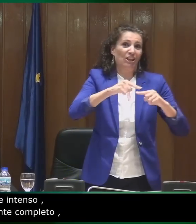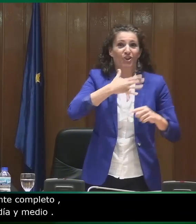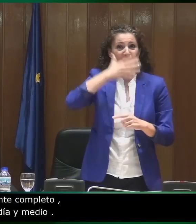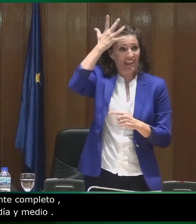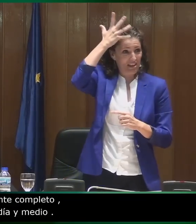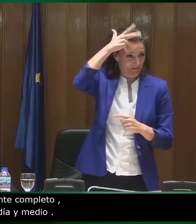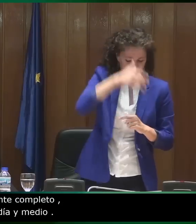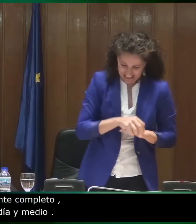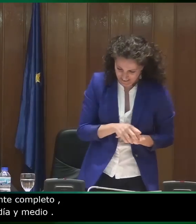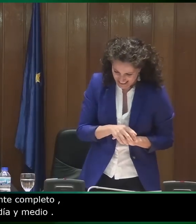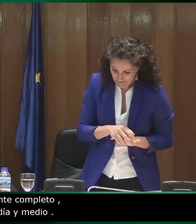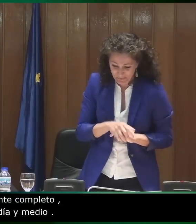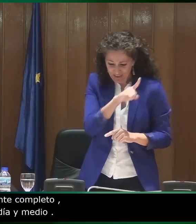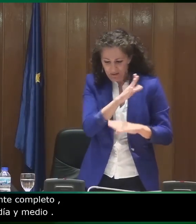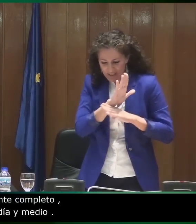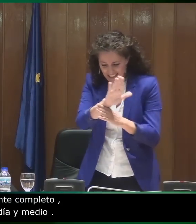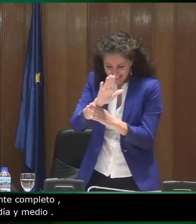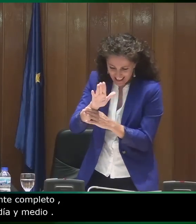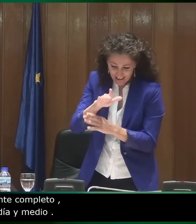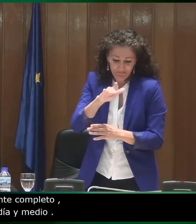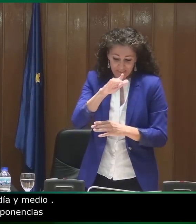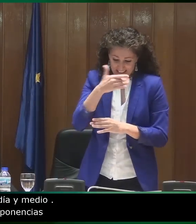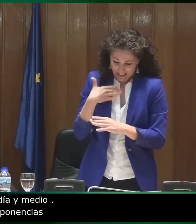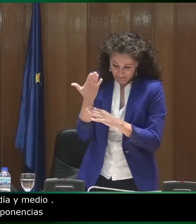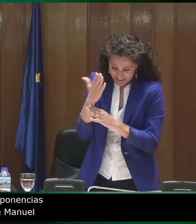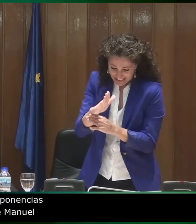Carreiras, director del BCBL,